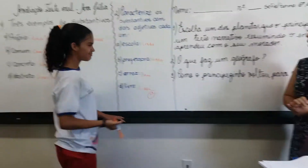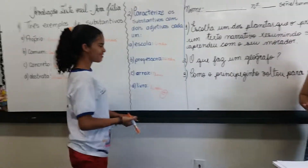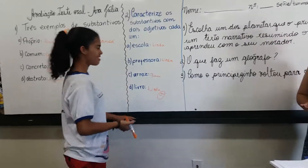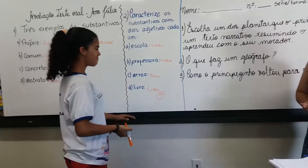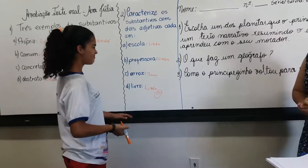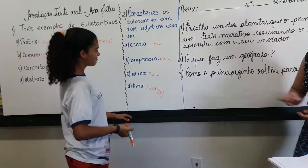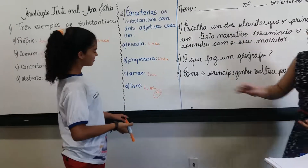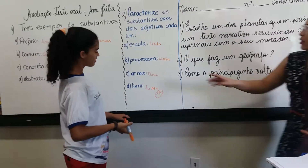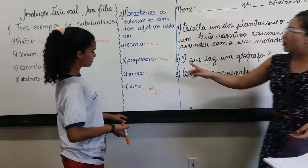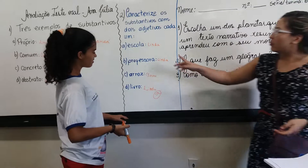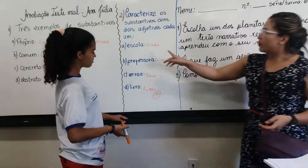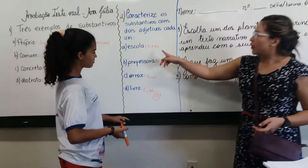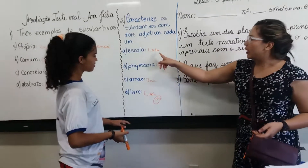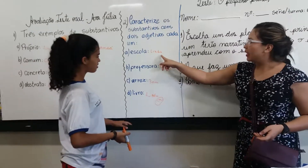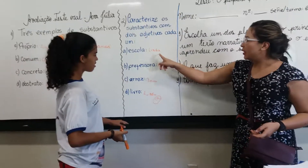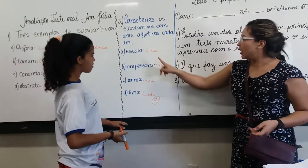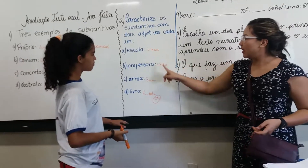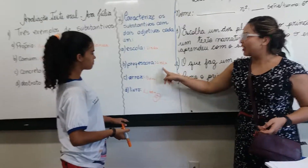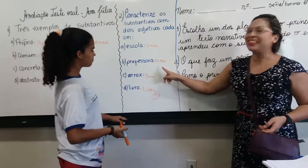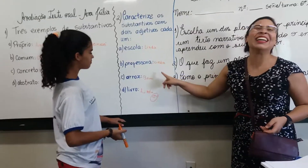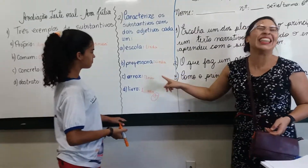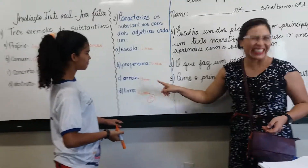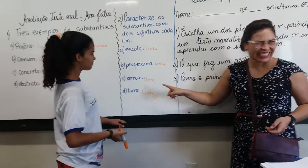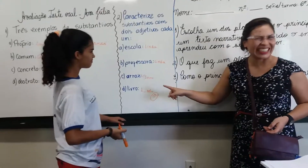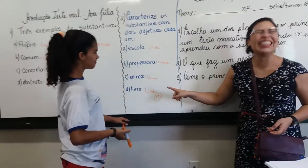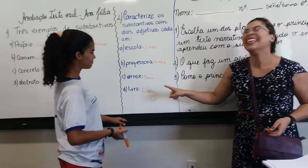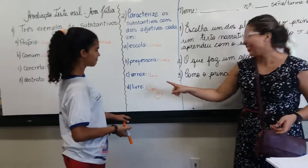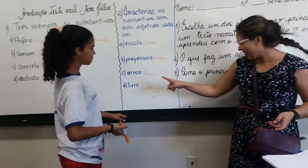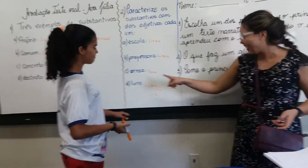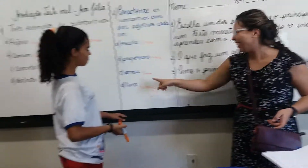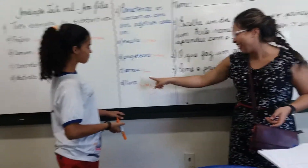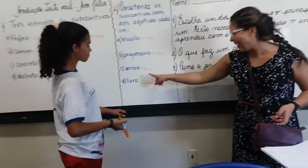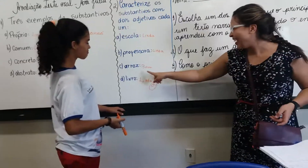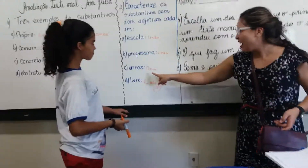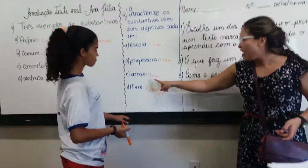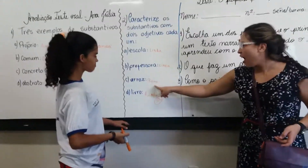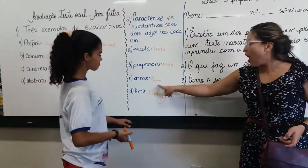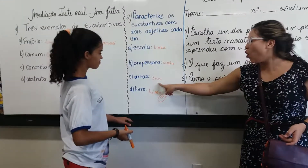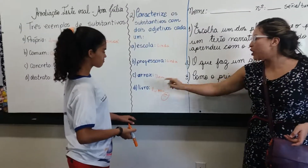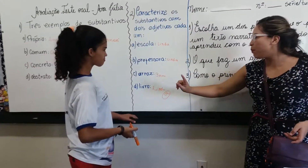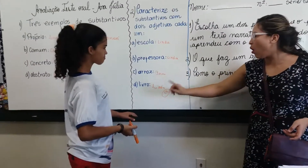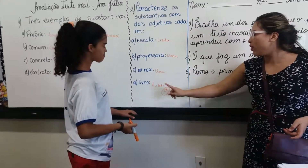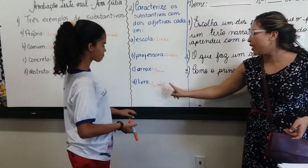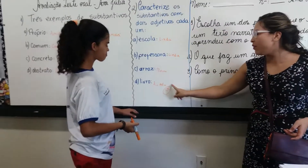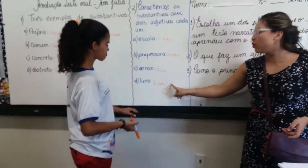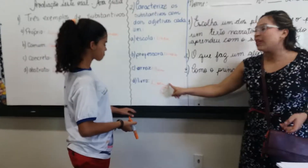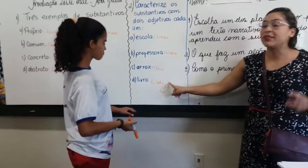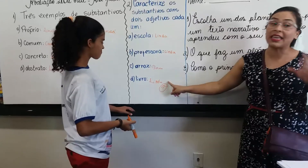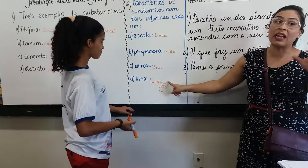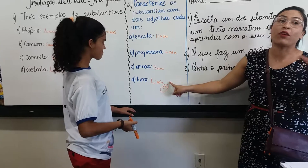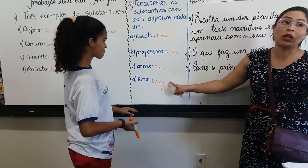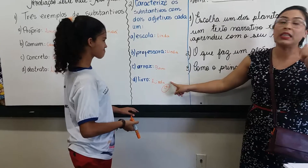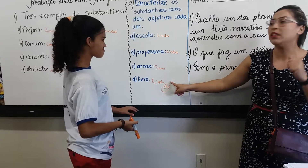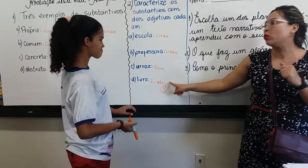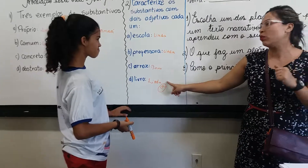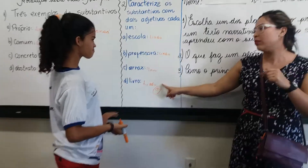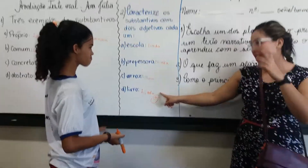também. Obrigada de pôr pra nós duas, né? Arroz, bom livro, deve ser que ela falou lindo.